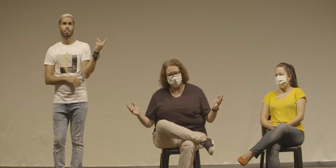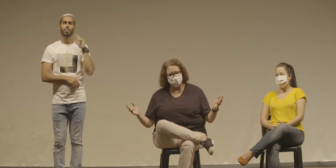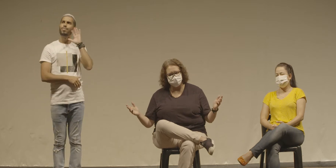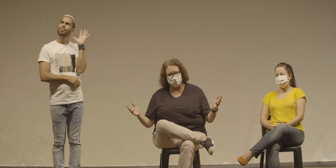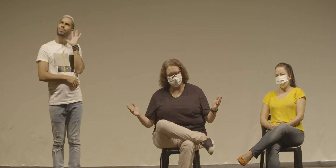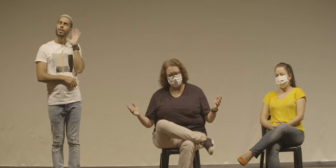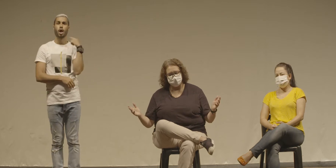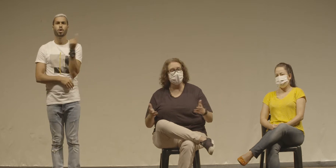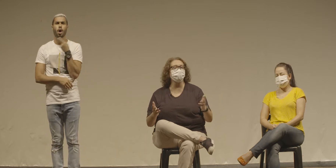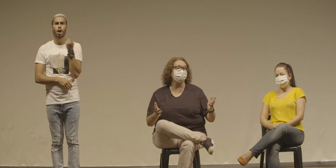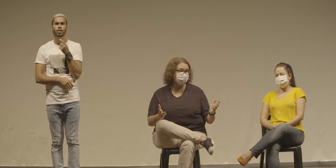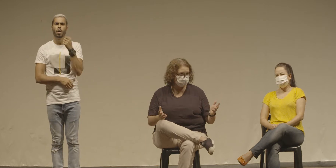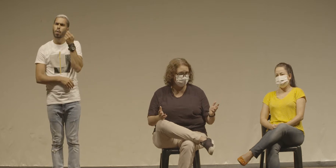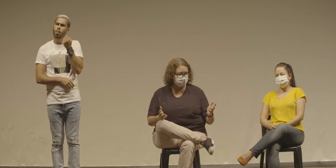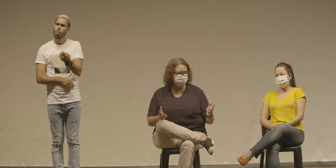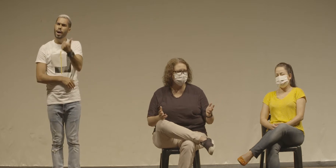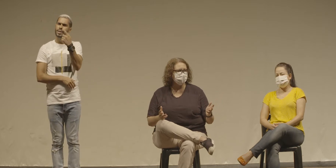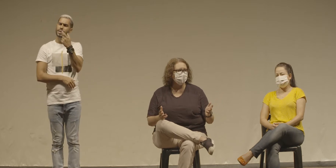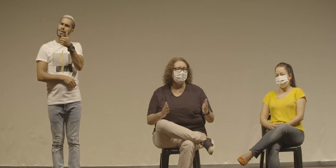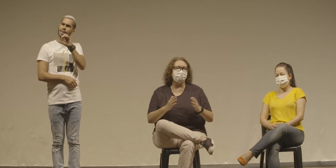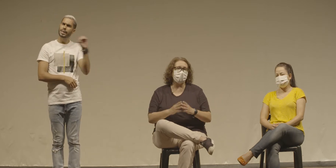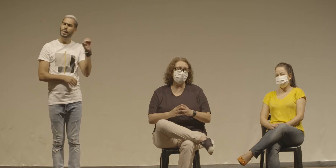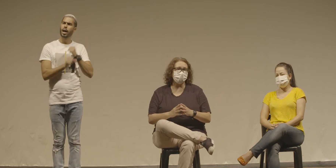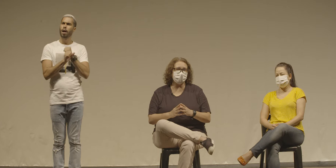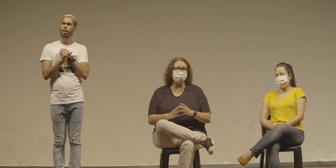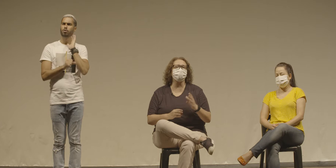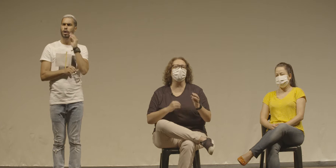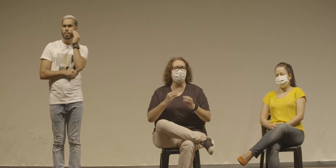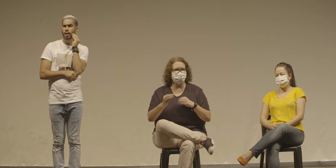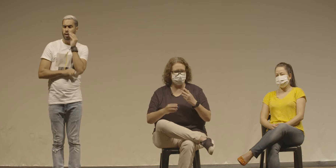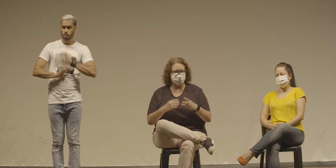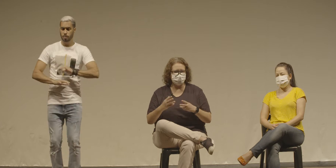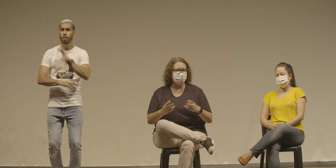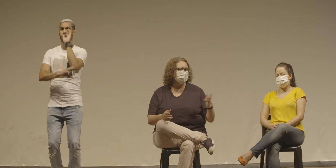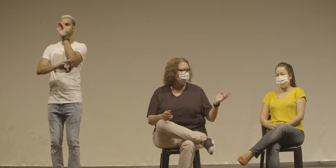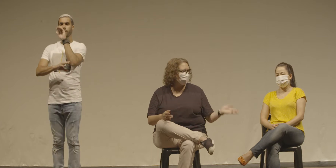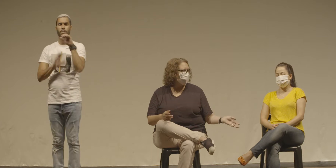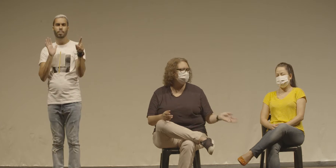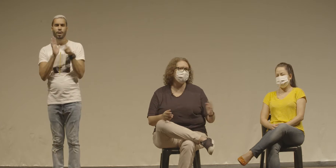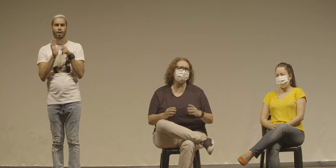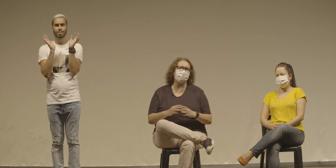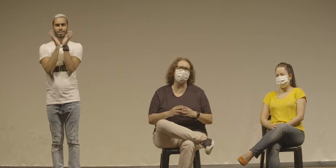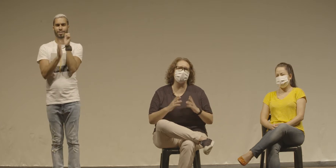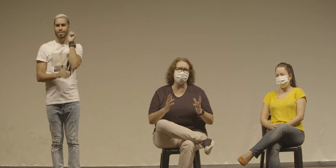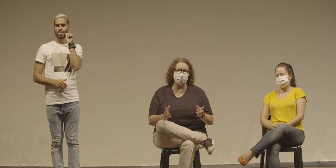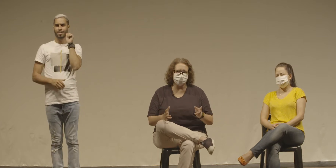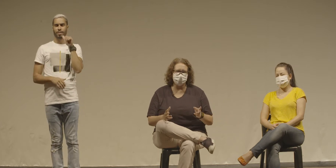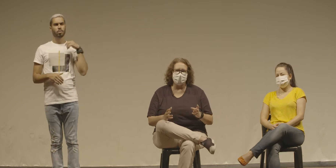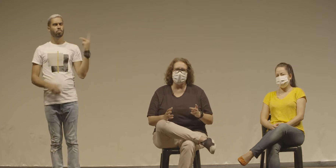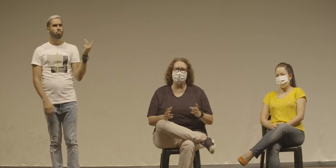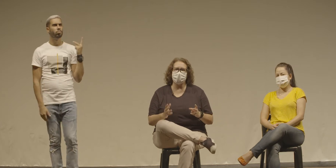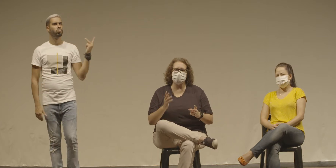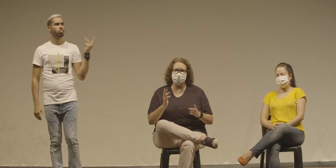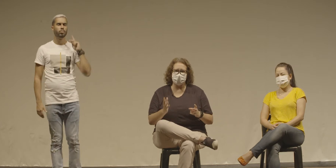história do basquetebol feminino, o que a gente vai fazer agora? Foi aonde a gente, conversando, chegamos a uma